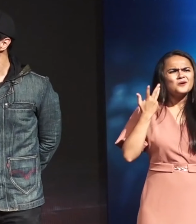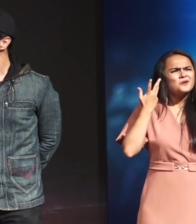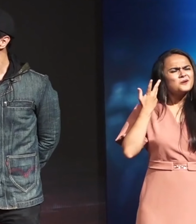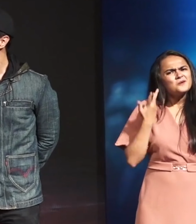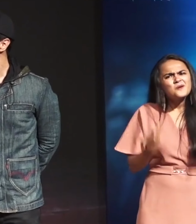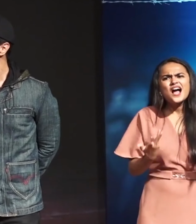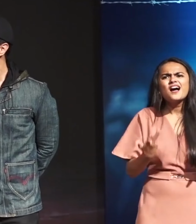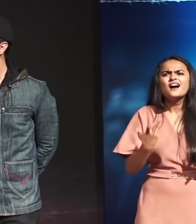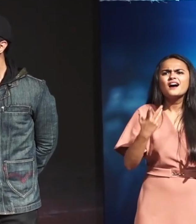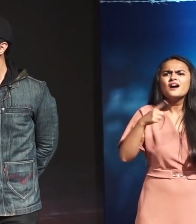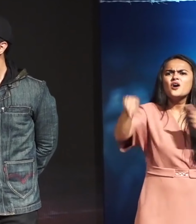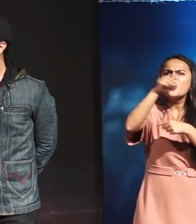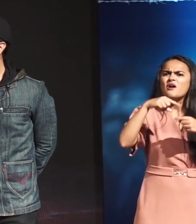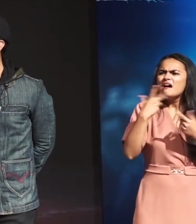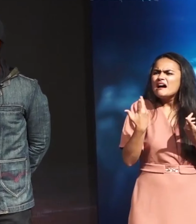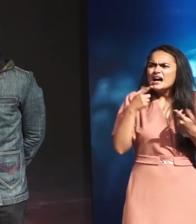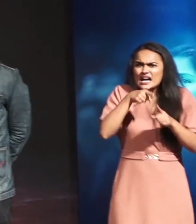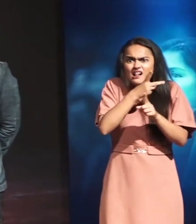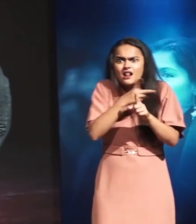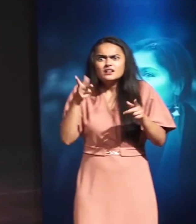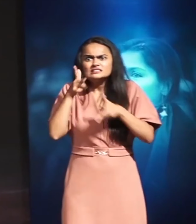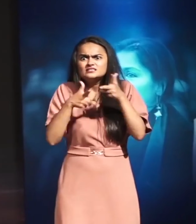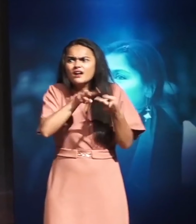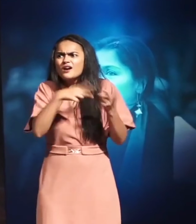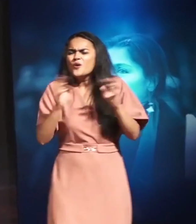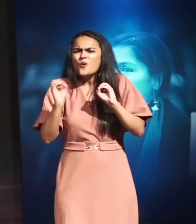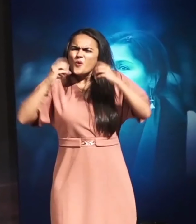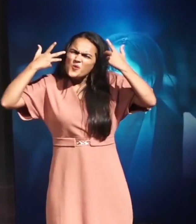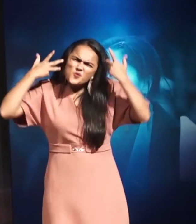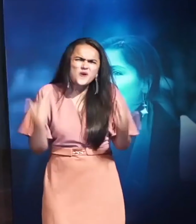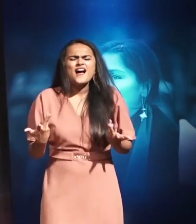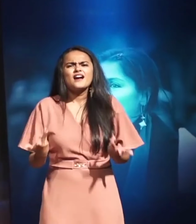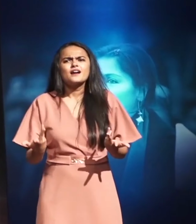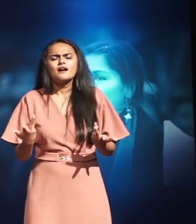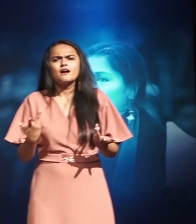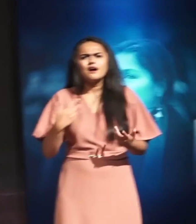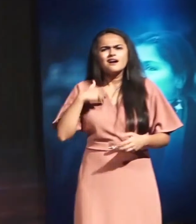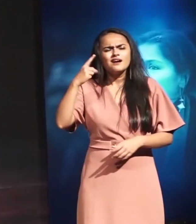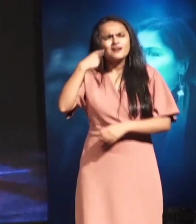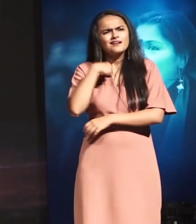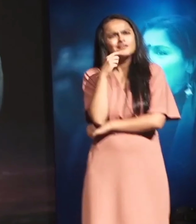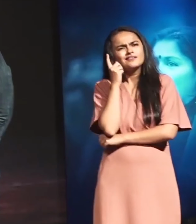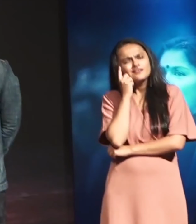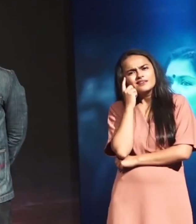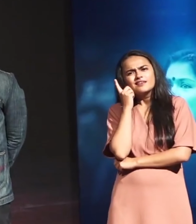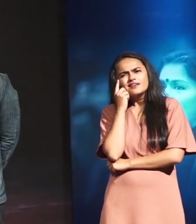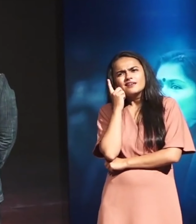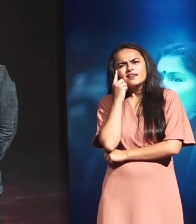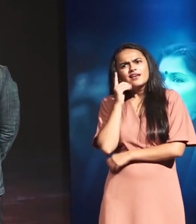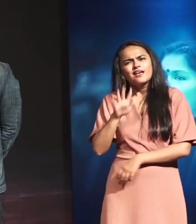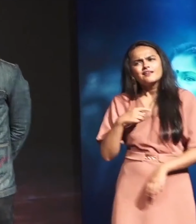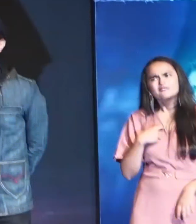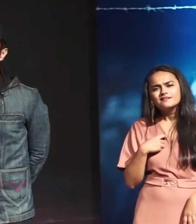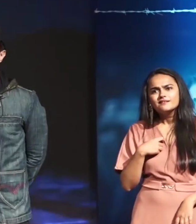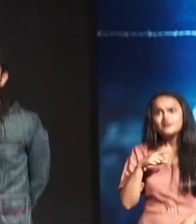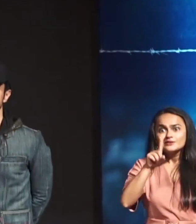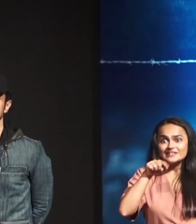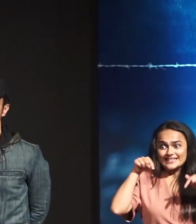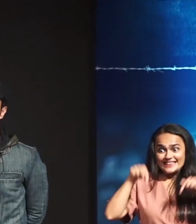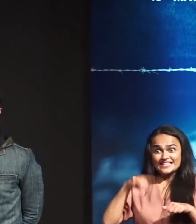केयर नॉट बीन ट्रांसलेटेड इन साइन लैंग्वेज आईएस ऑलवेज वांडरर्ड सुनिधि